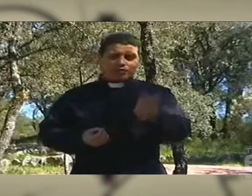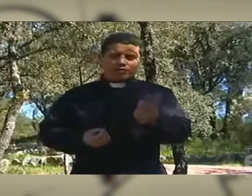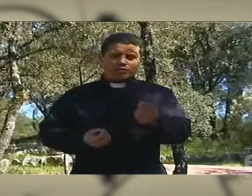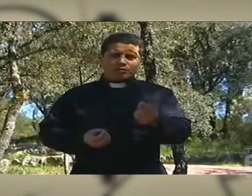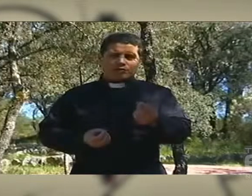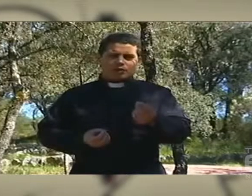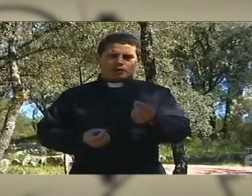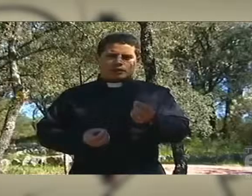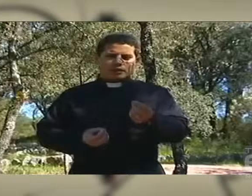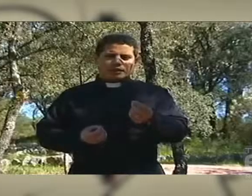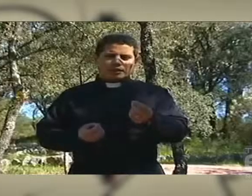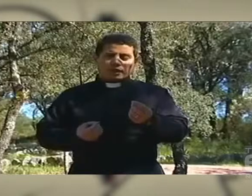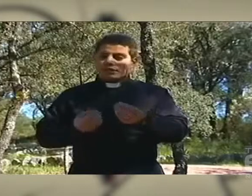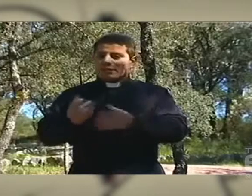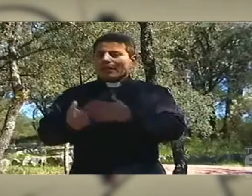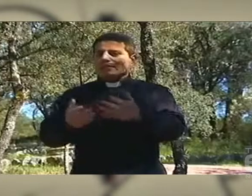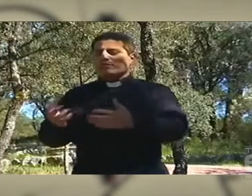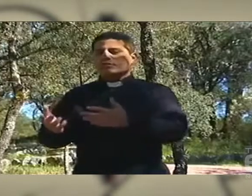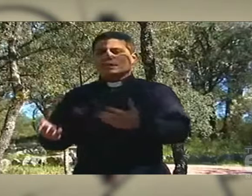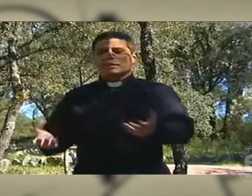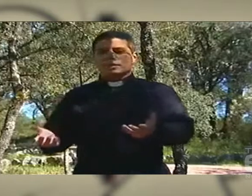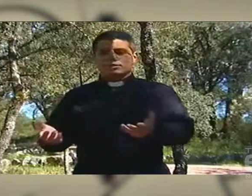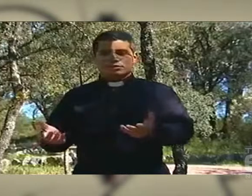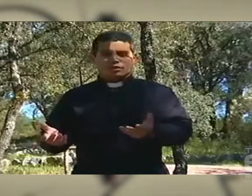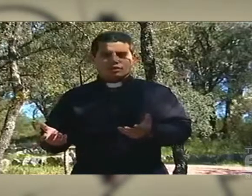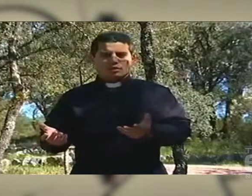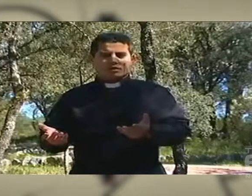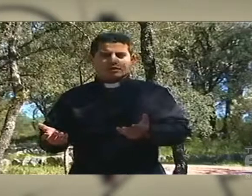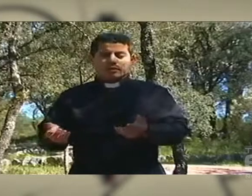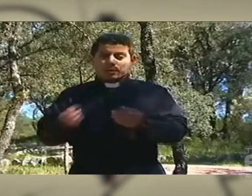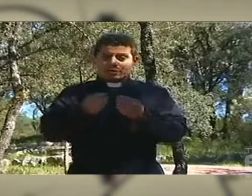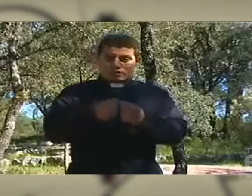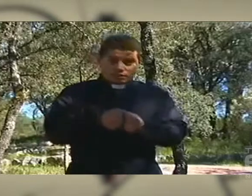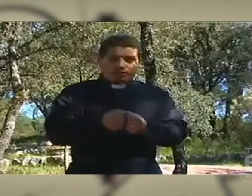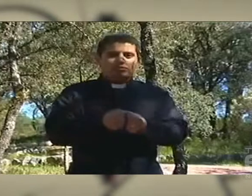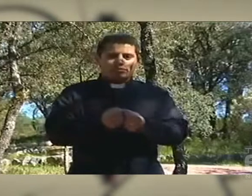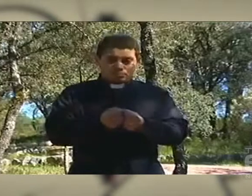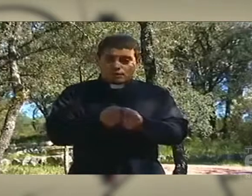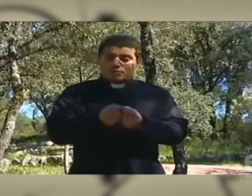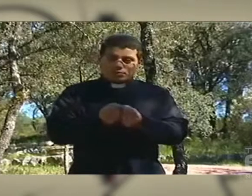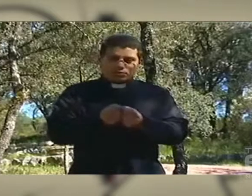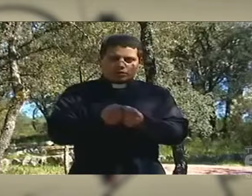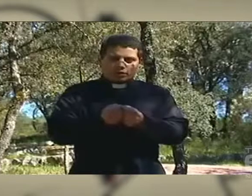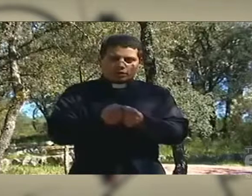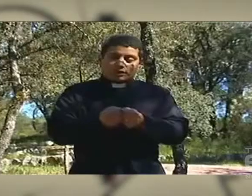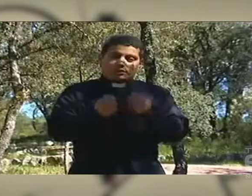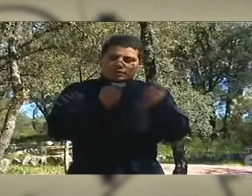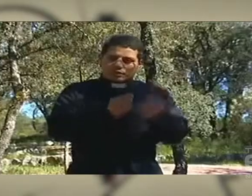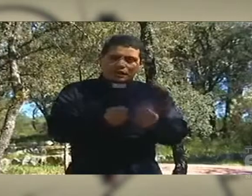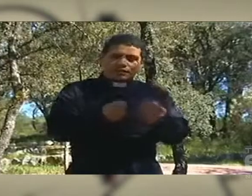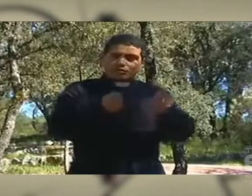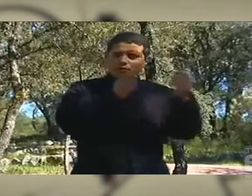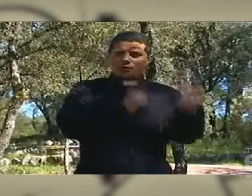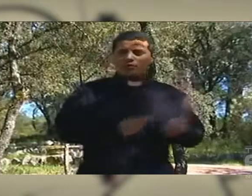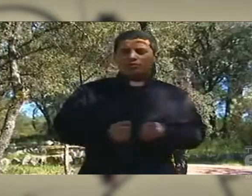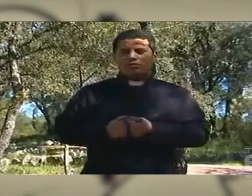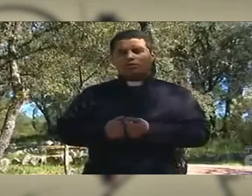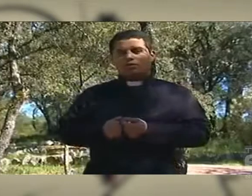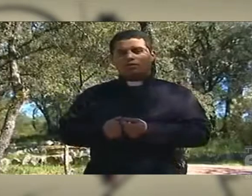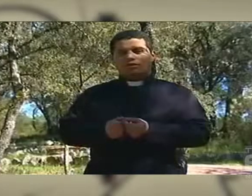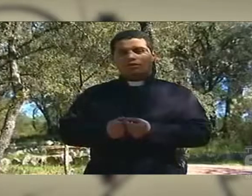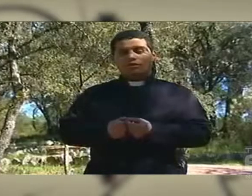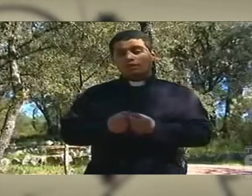Nesse bloco nós vamos refletir o santo da semana, o tempo pascal. Estamos nesse período de 50 dias. E voltando, né, por